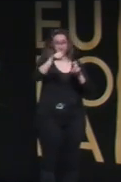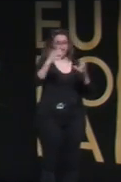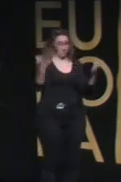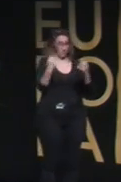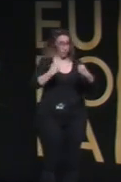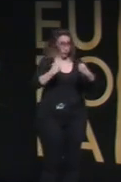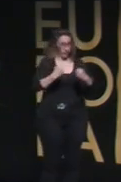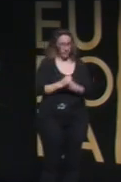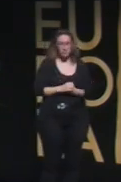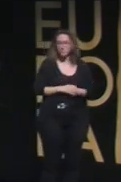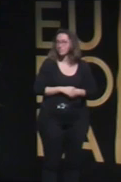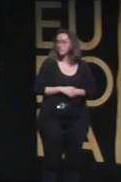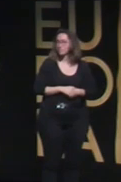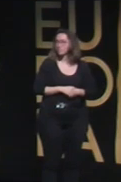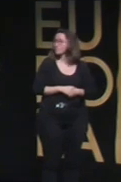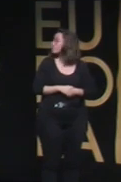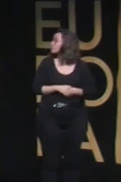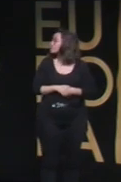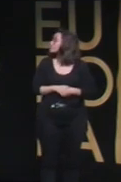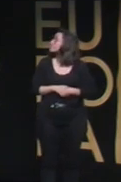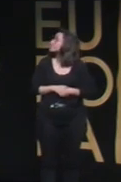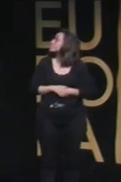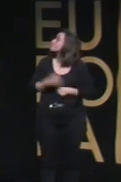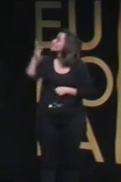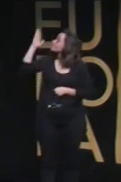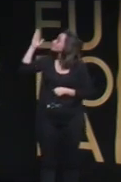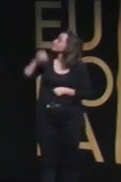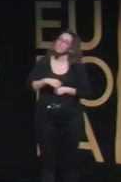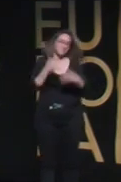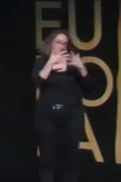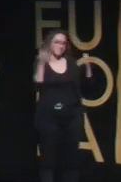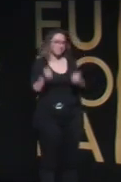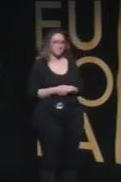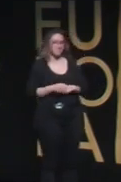Ante el vicio de pedir, la virtud de no dar. Es que ricasco.